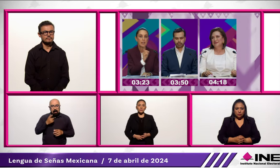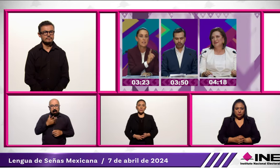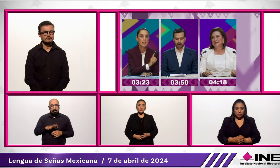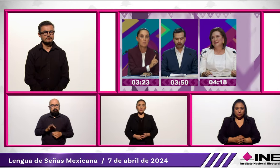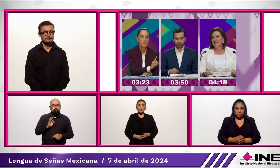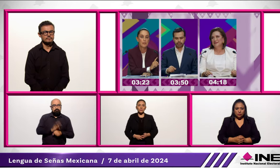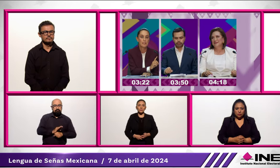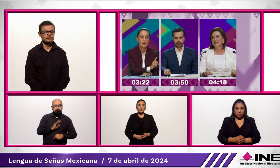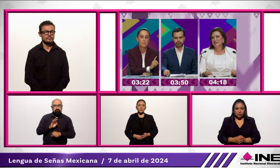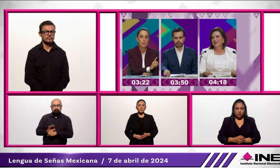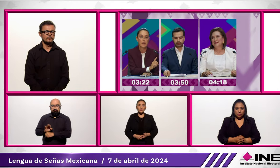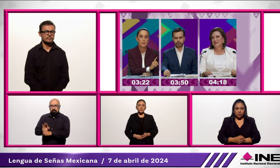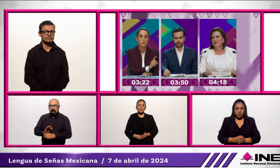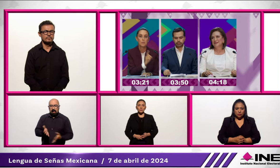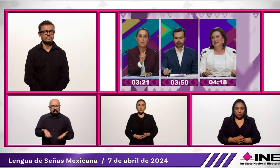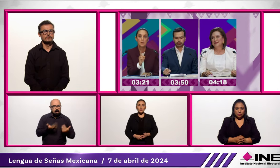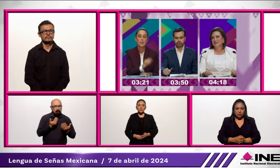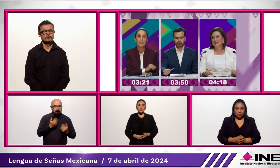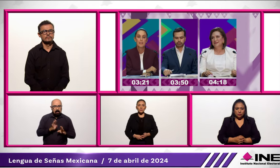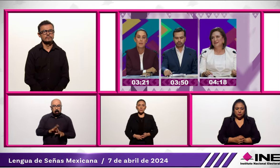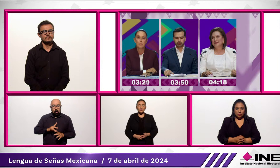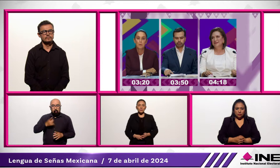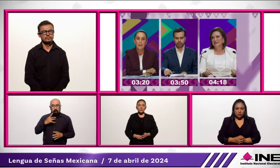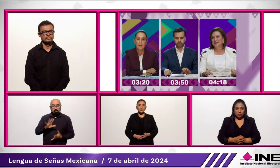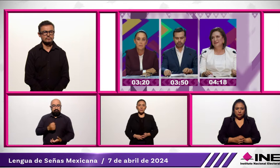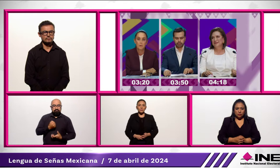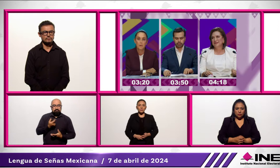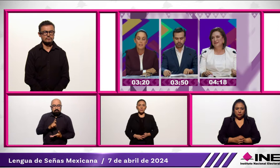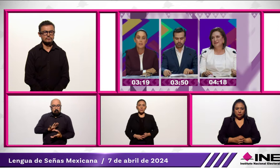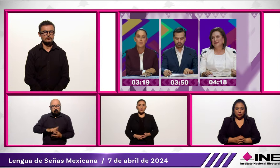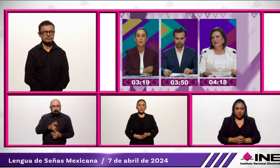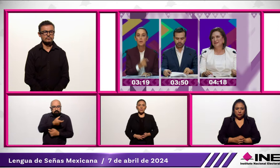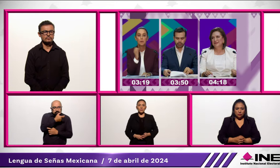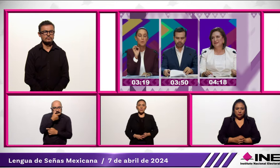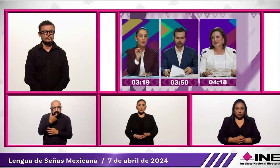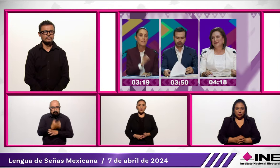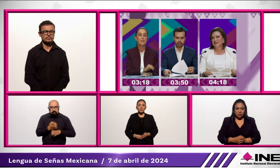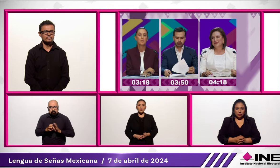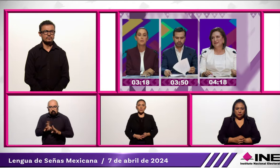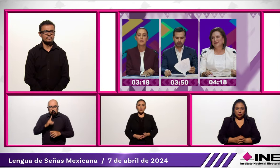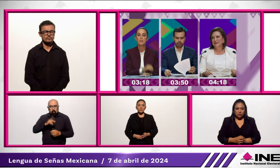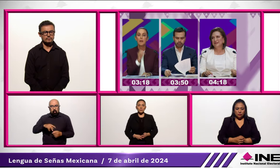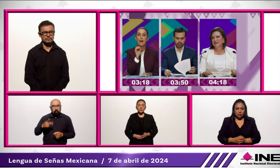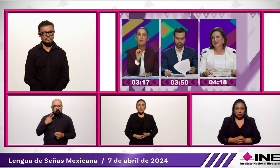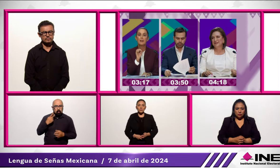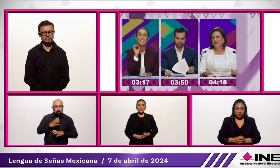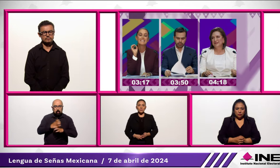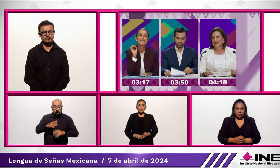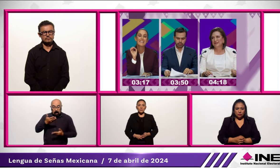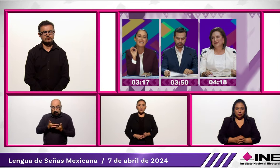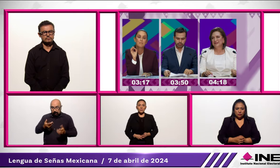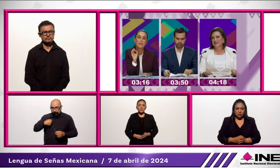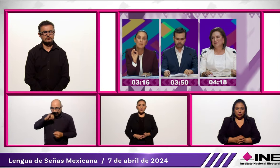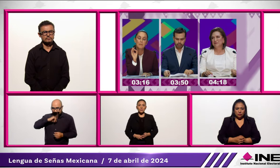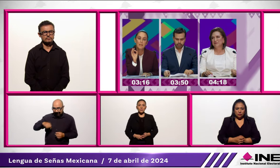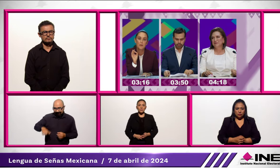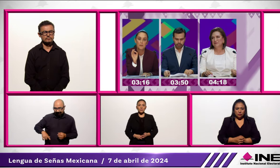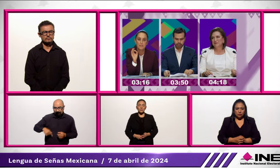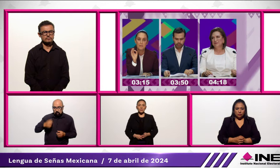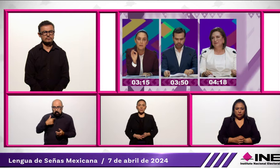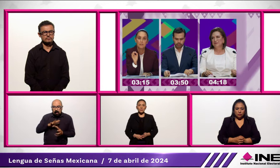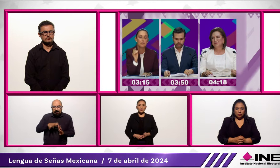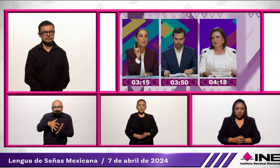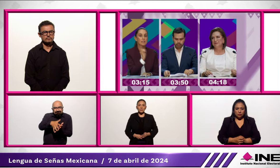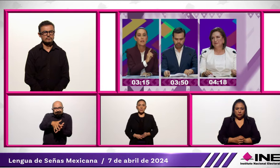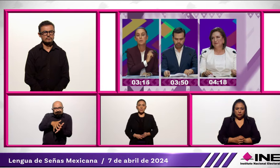colusión entre el poder económico y el poder político. Como jefa de gobierno ahorré 100 mil